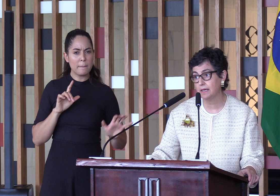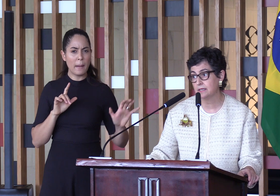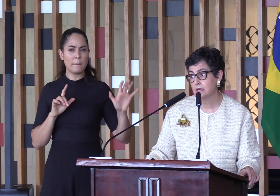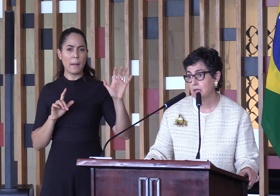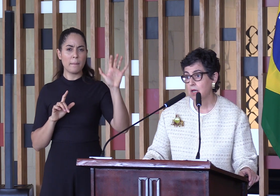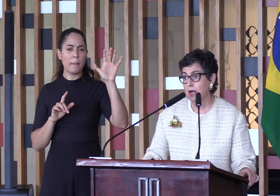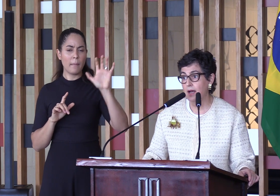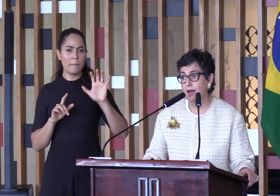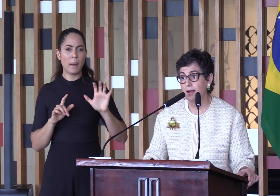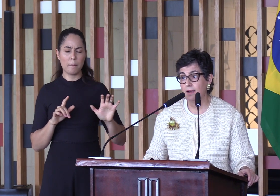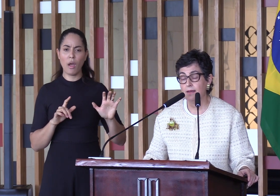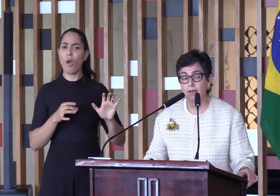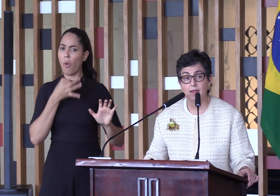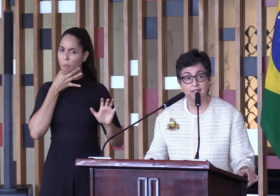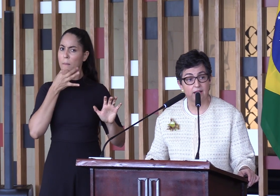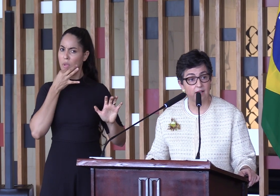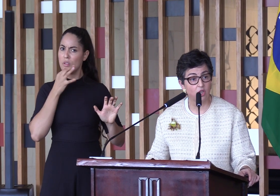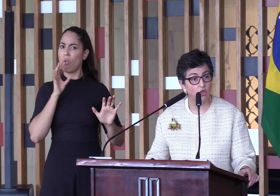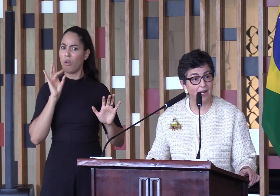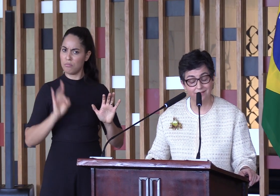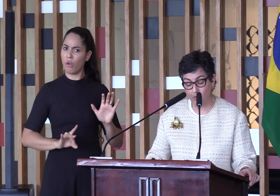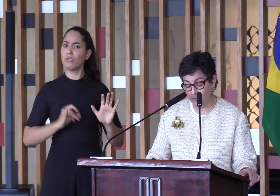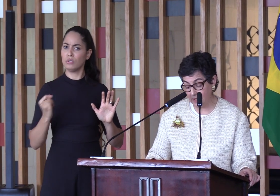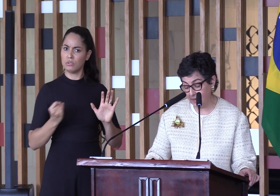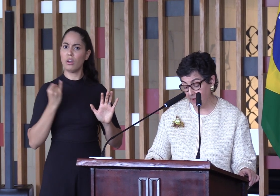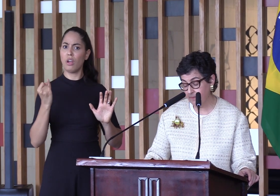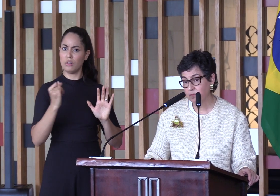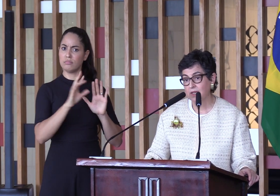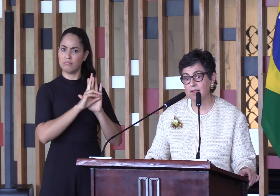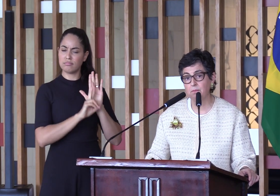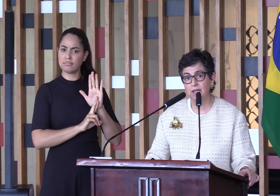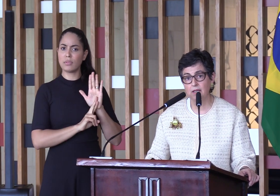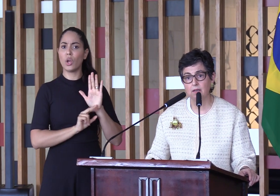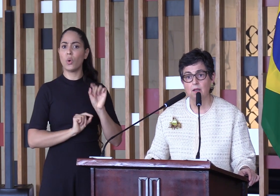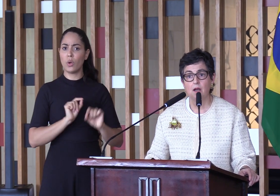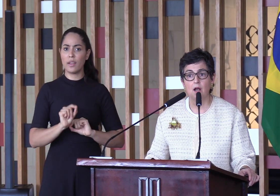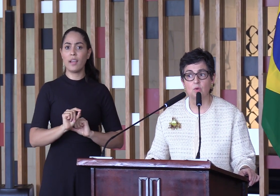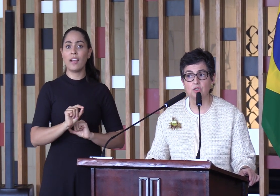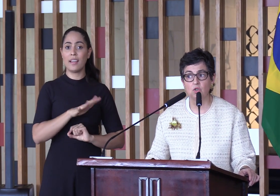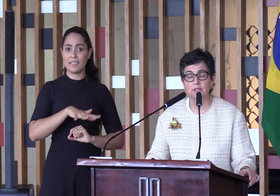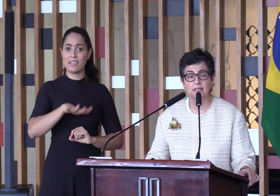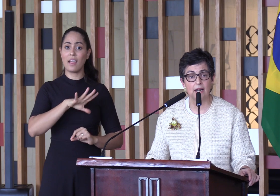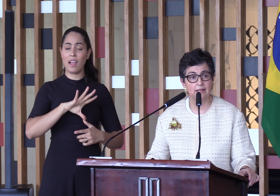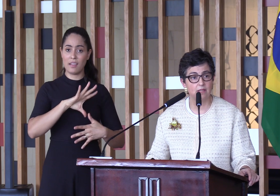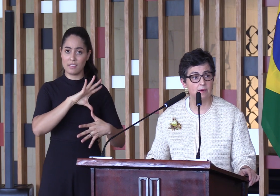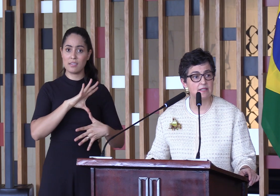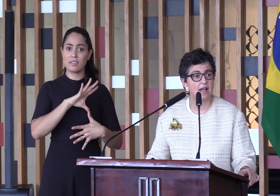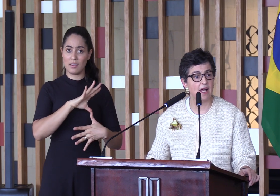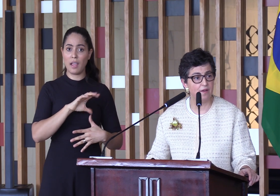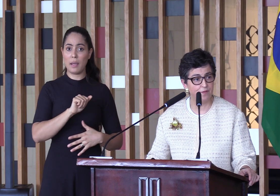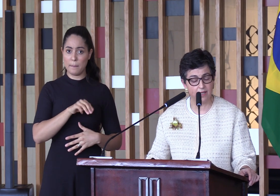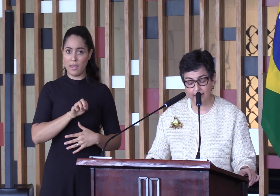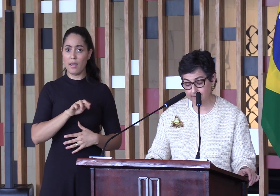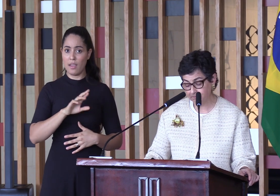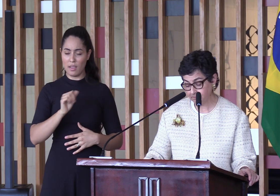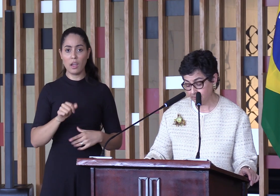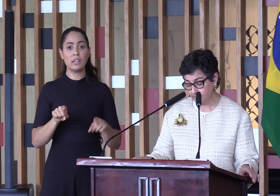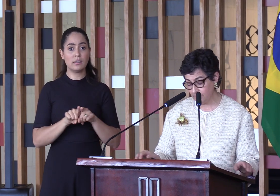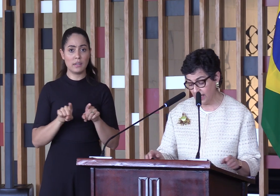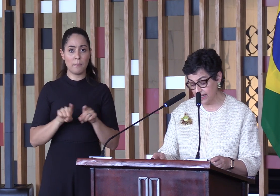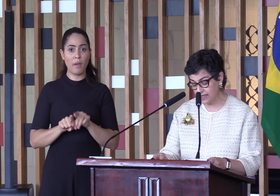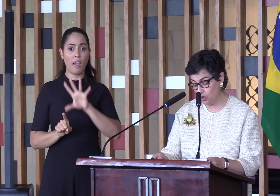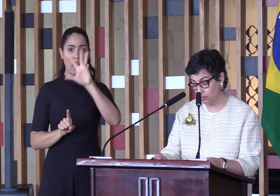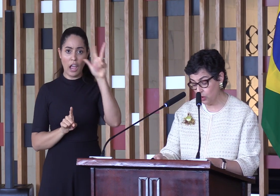relativas a esta região, Latinoamérica, também a questões relativas a África,